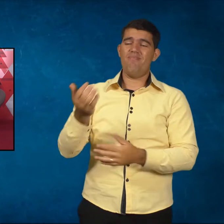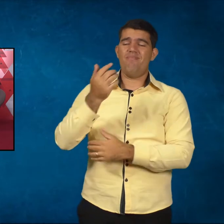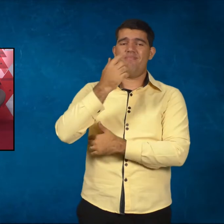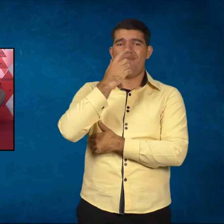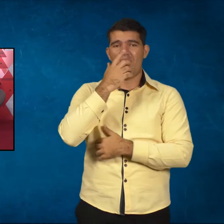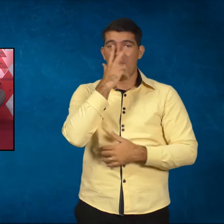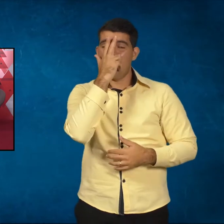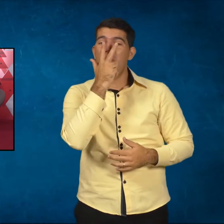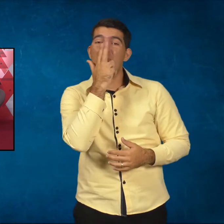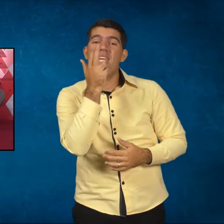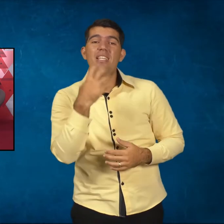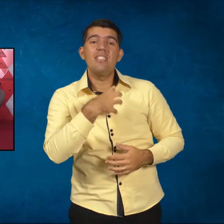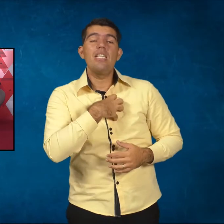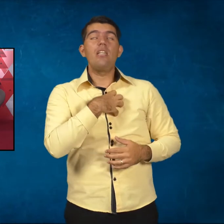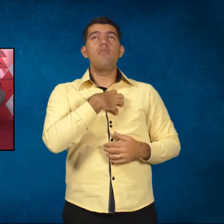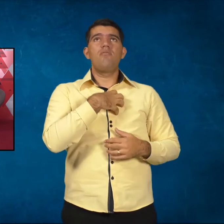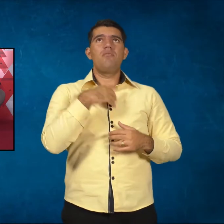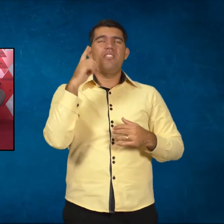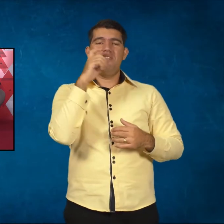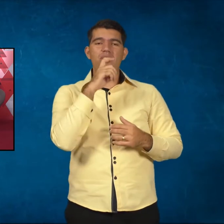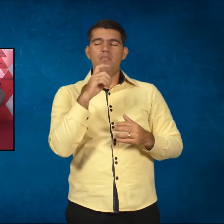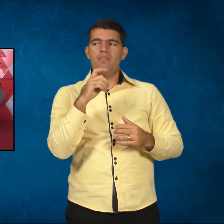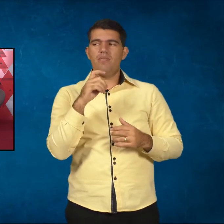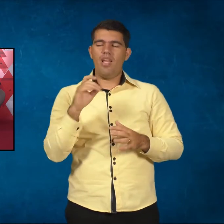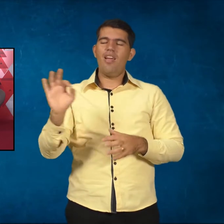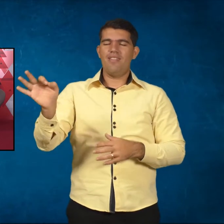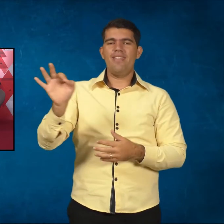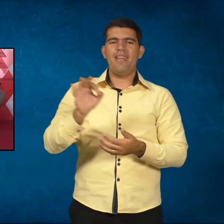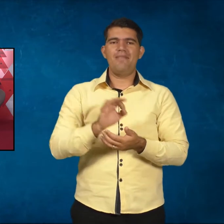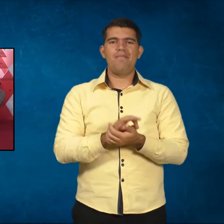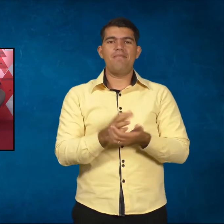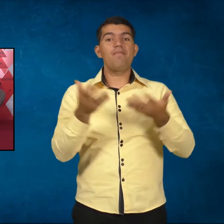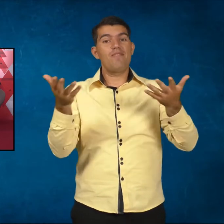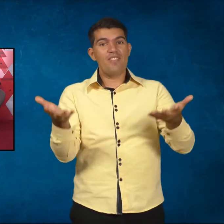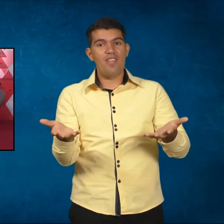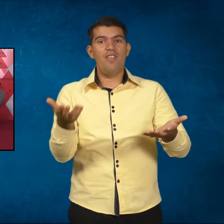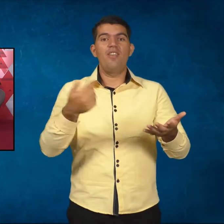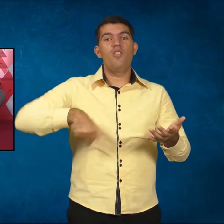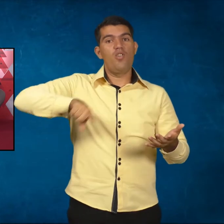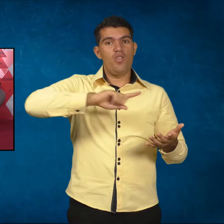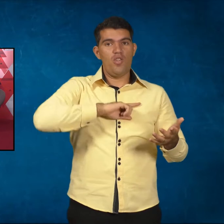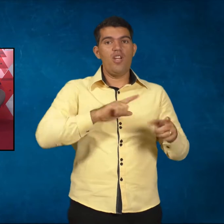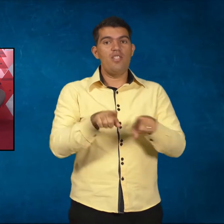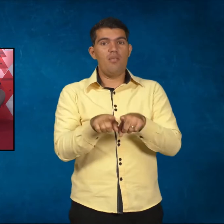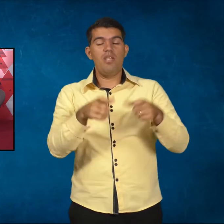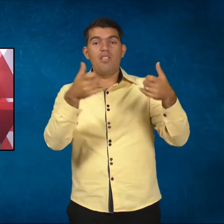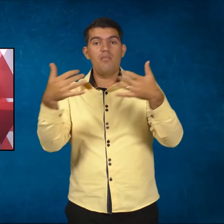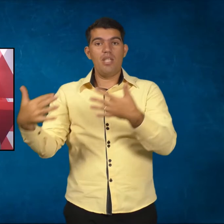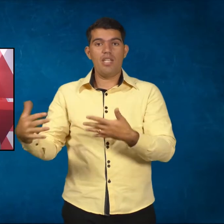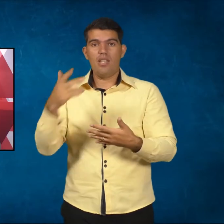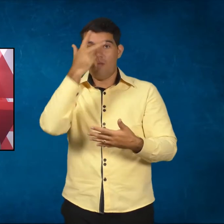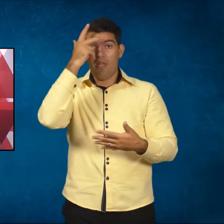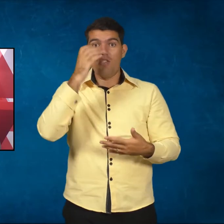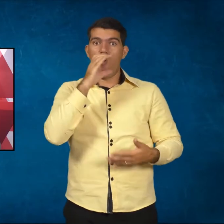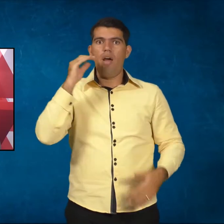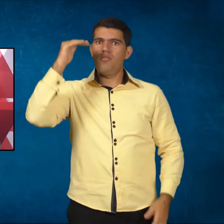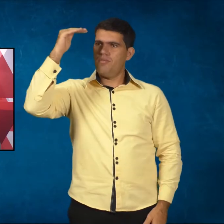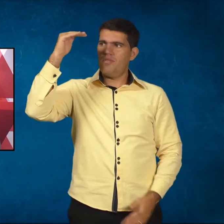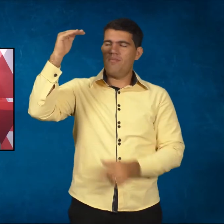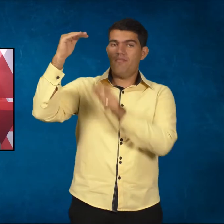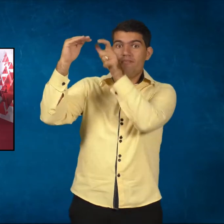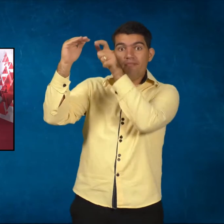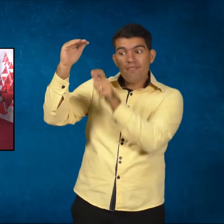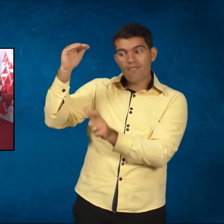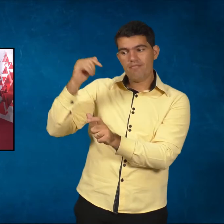fica difícil e eu acho que a gente tem que também porque nós estamos falando do sujeito adulto